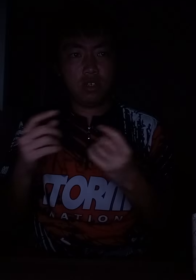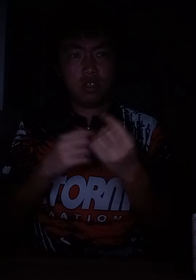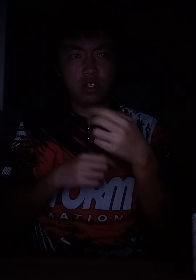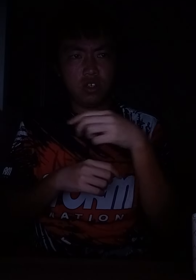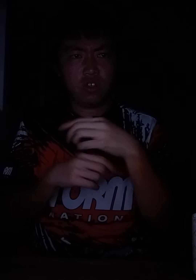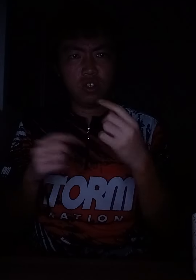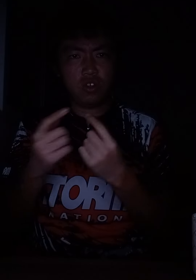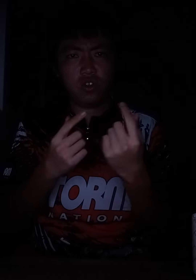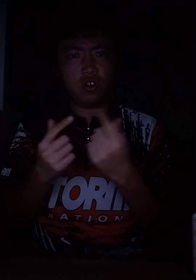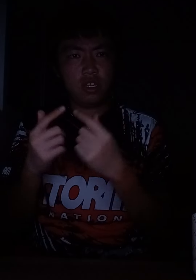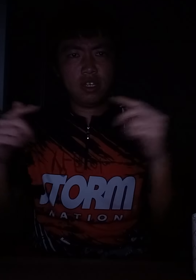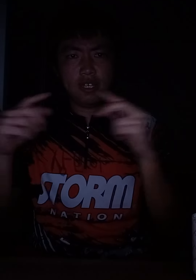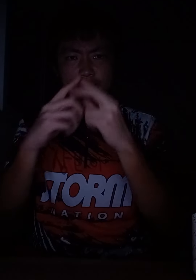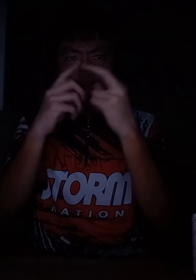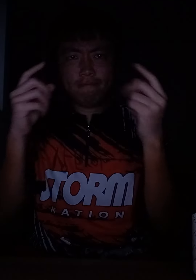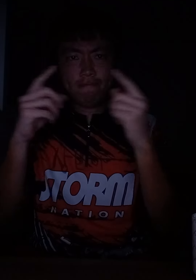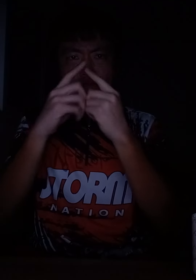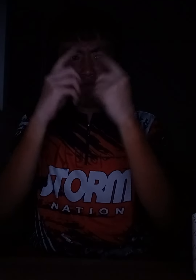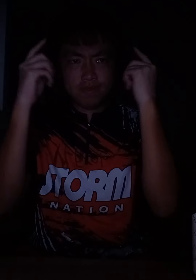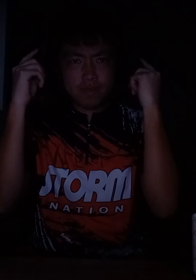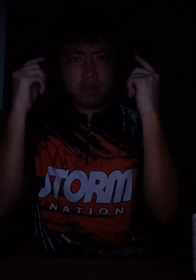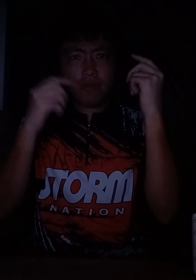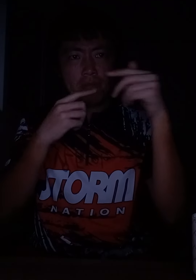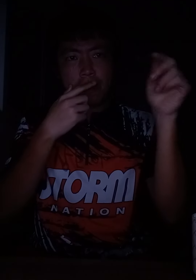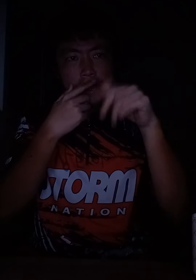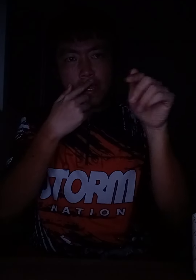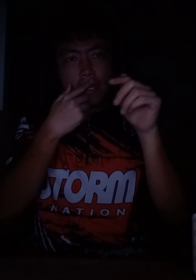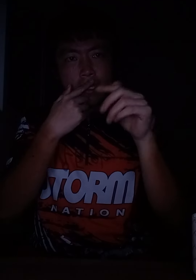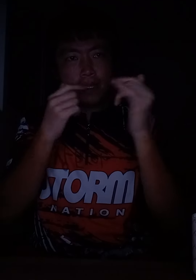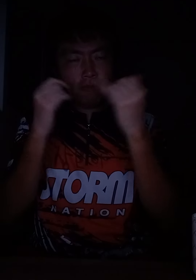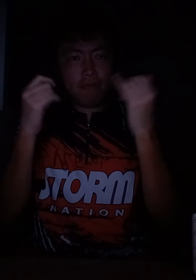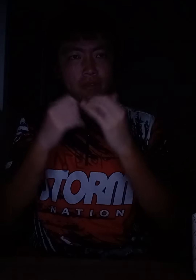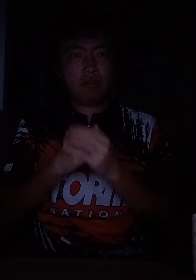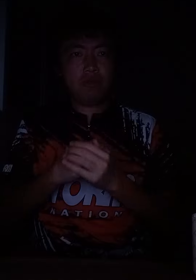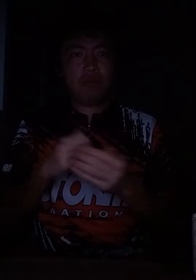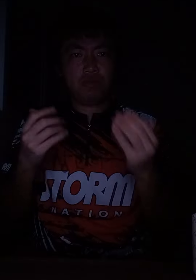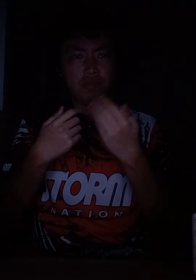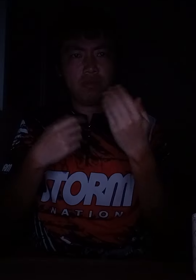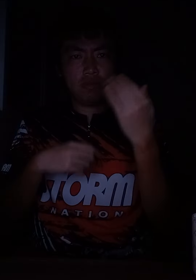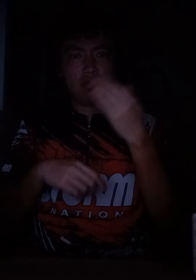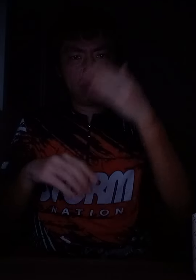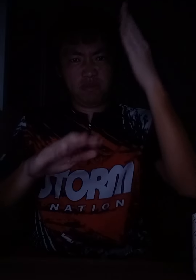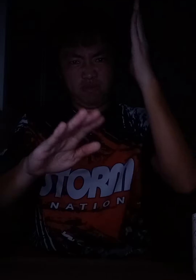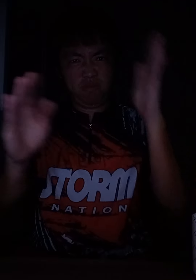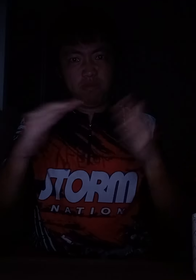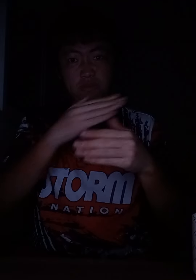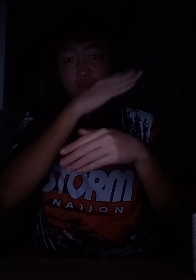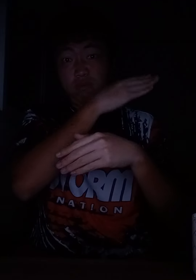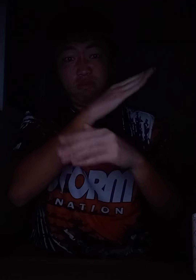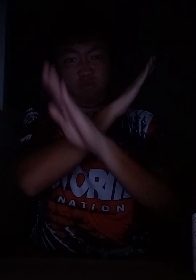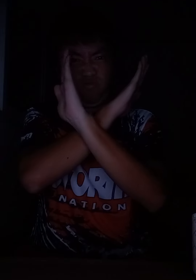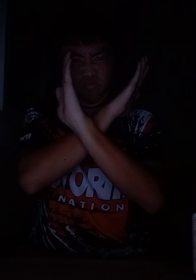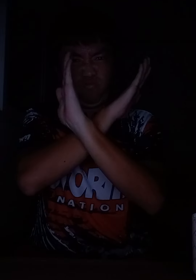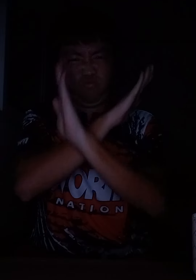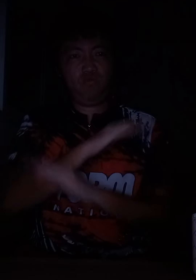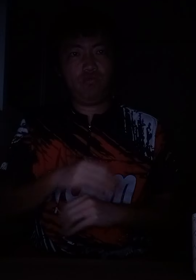승객분들께서는 처음부터 마스크를 안 쓰시고 타시려고 하시는 분들이 좀 계셔요. 저희가 탑승을